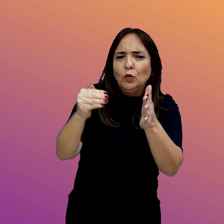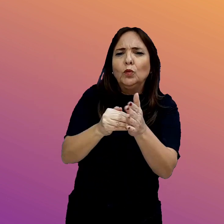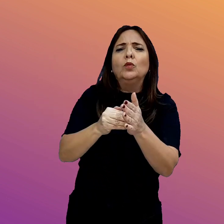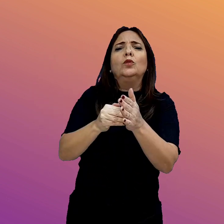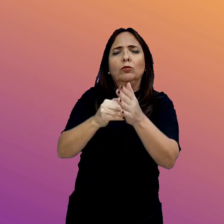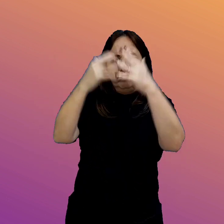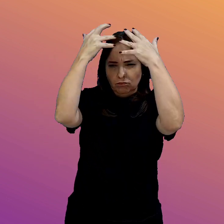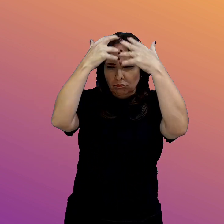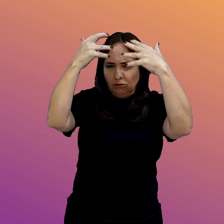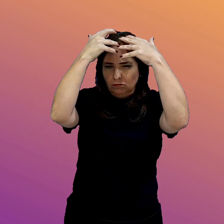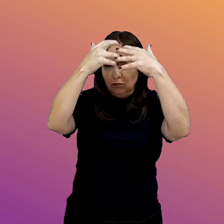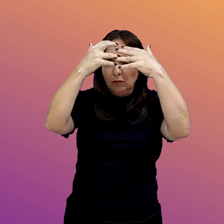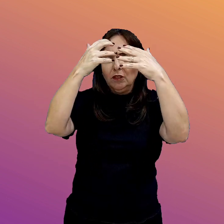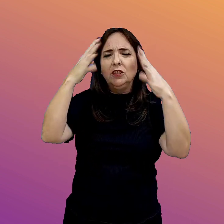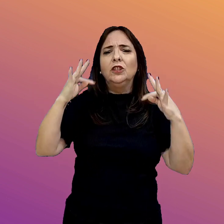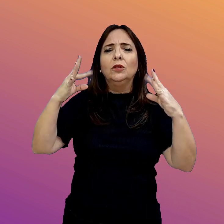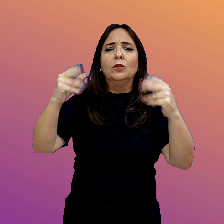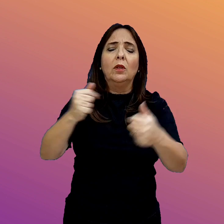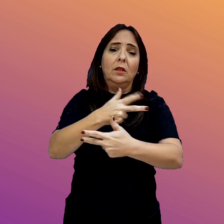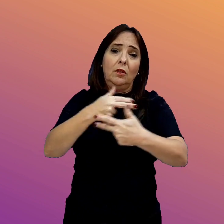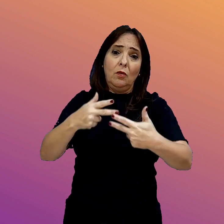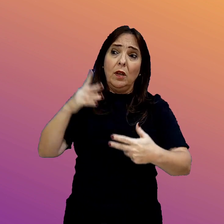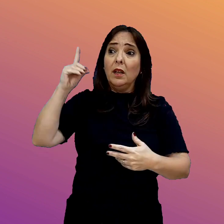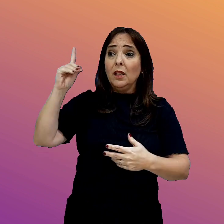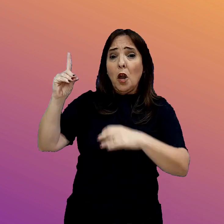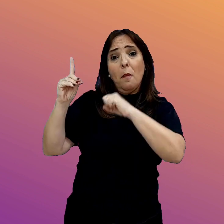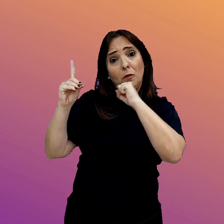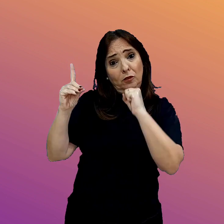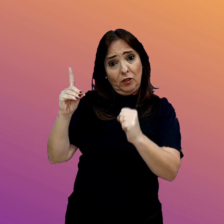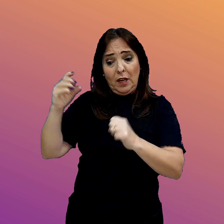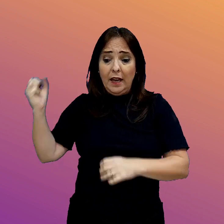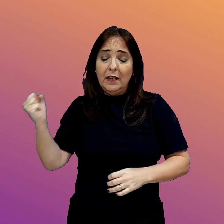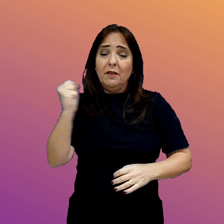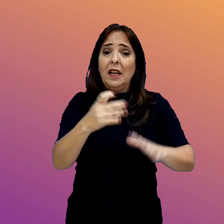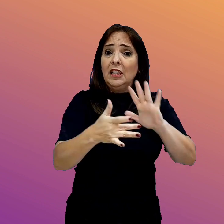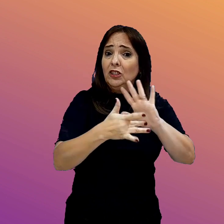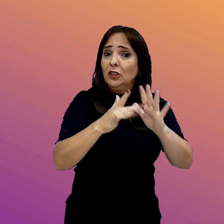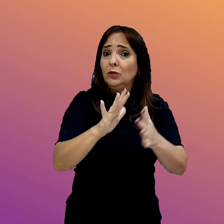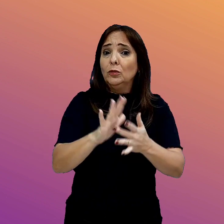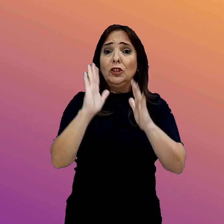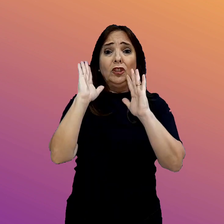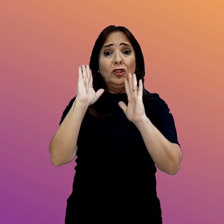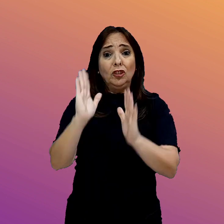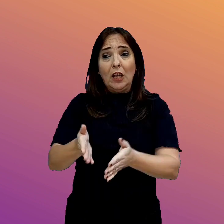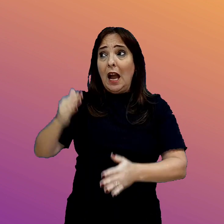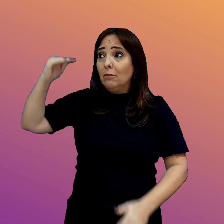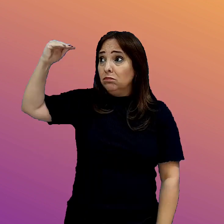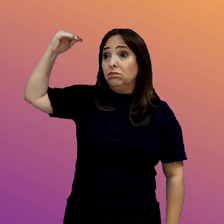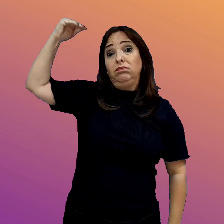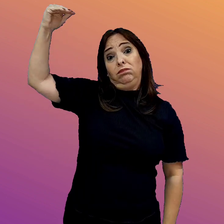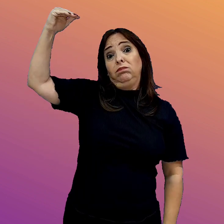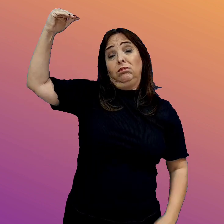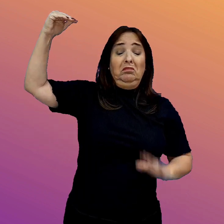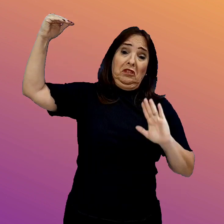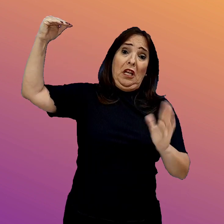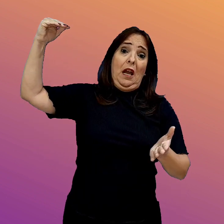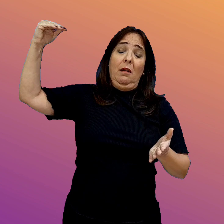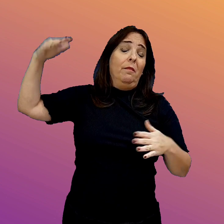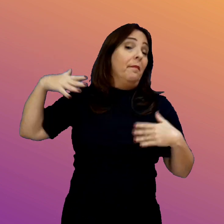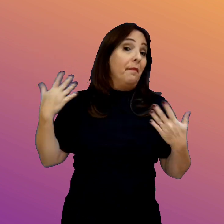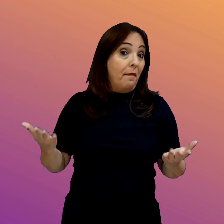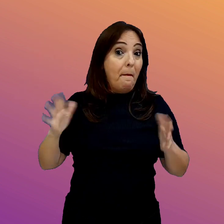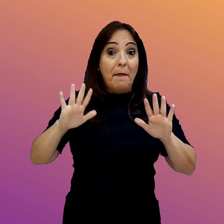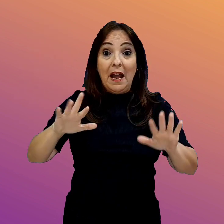poderia perfeitamente fazer com que Jesus viesse ao mundo já como um adulto, um homem formado. Mas não foi assim.